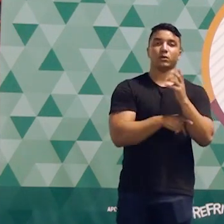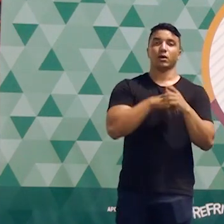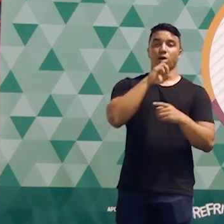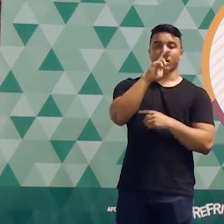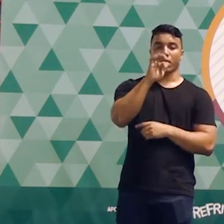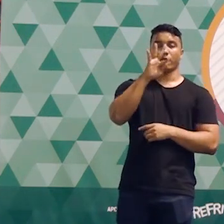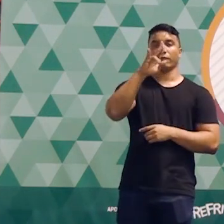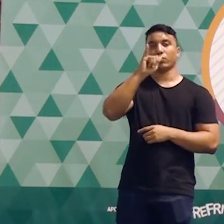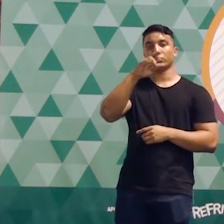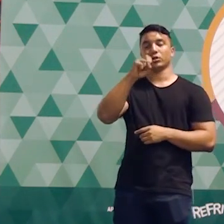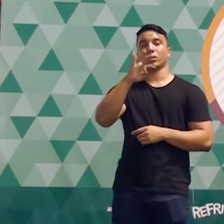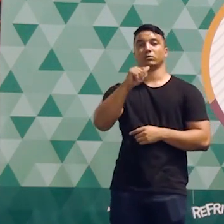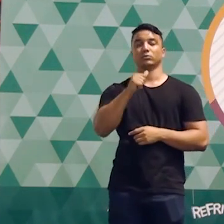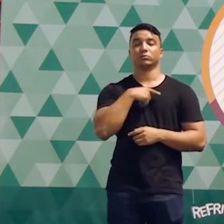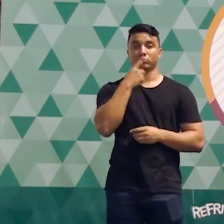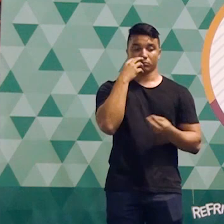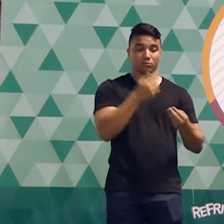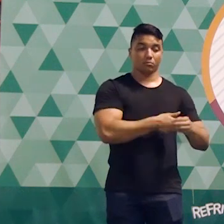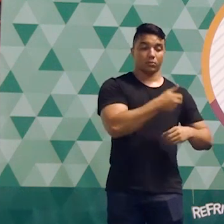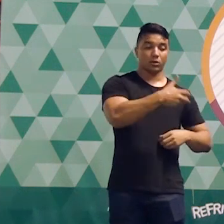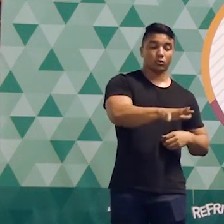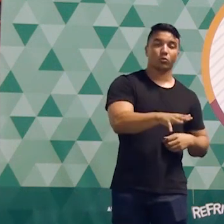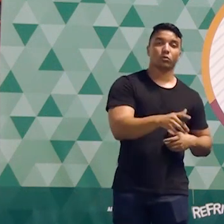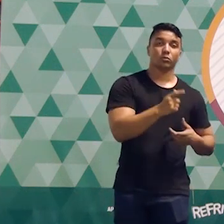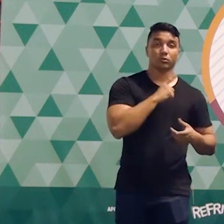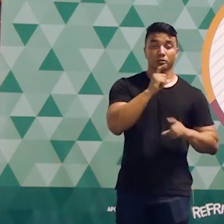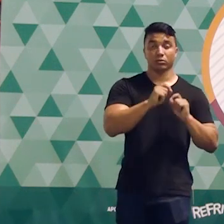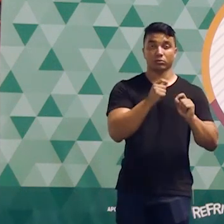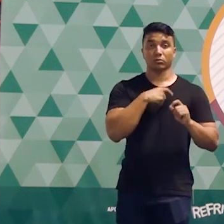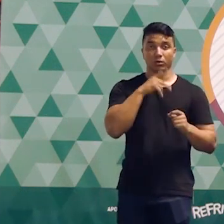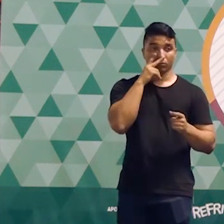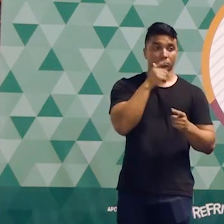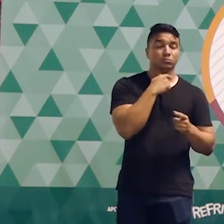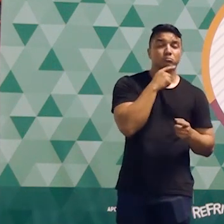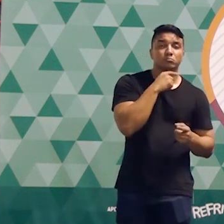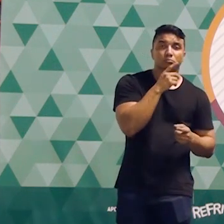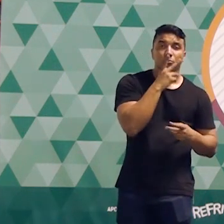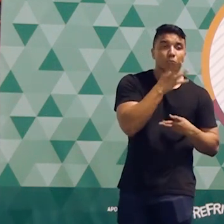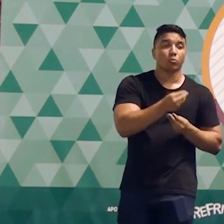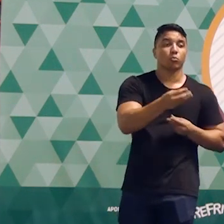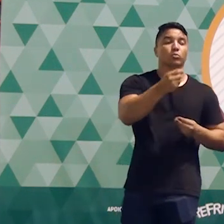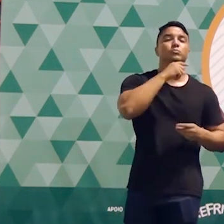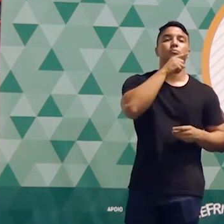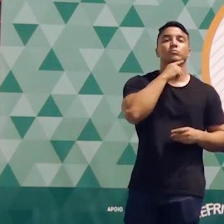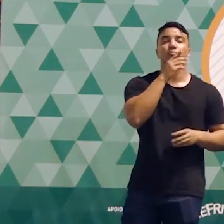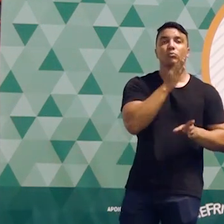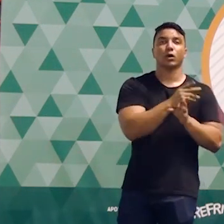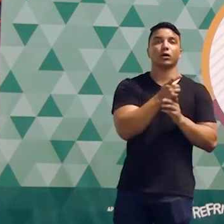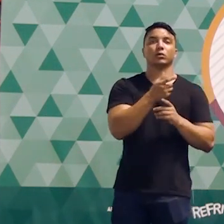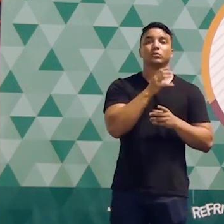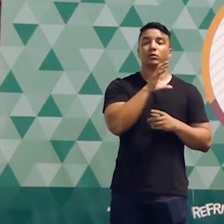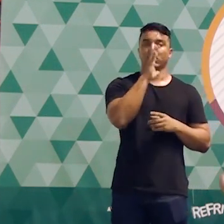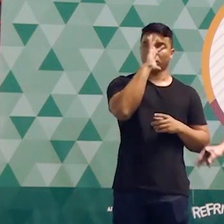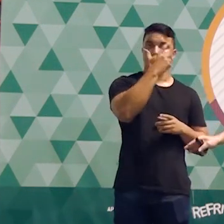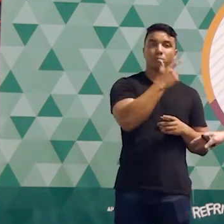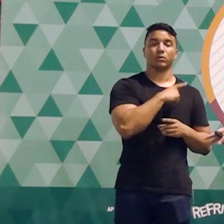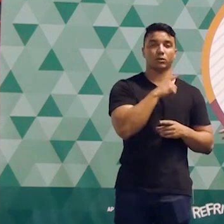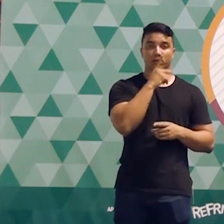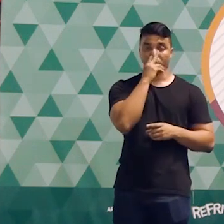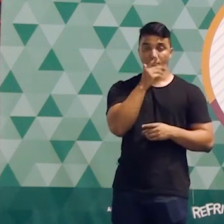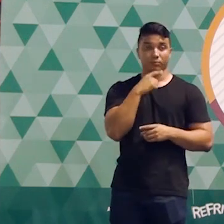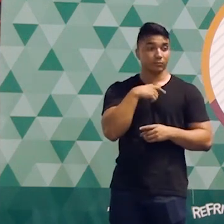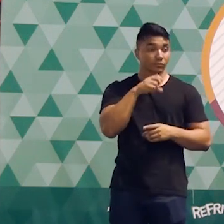reflorestada. É porque o cara plantou aquela árvore ali. Aqui a gente não tem muito porque a árvore não se dá com o nosso clima. Mas no sul do Brasil, você anda